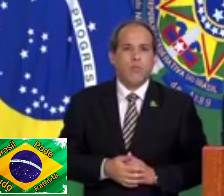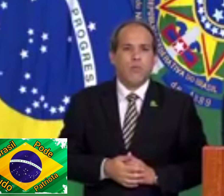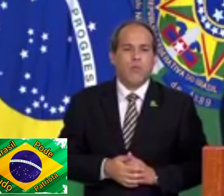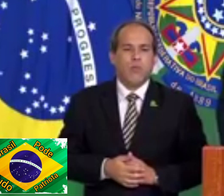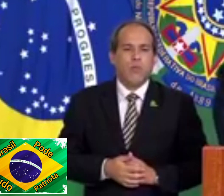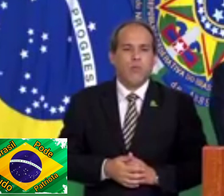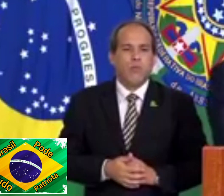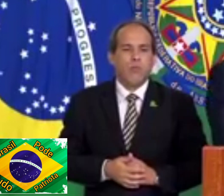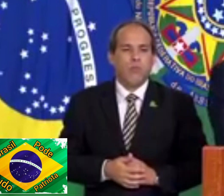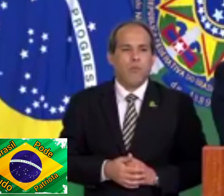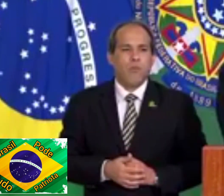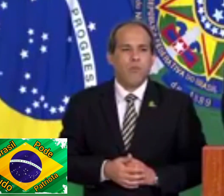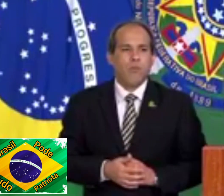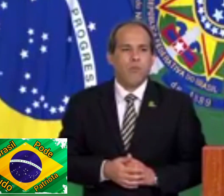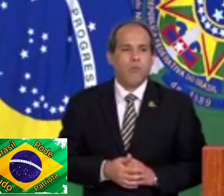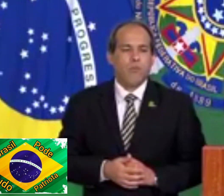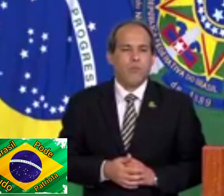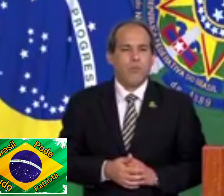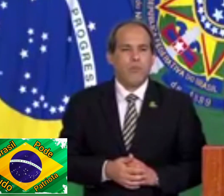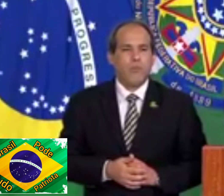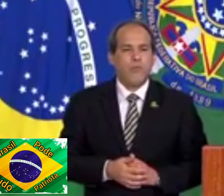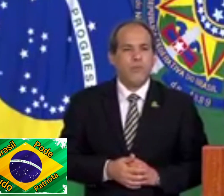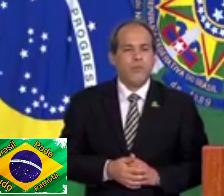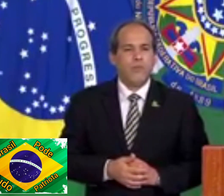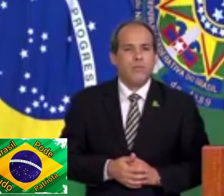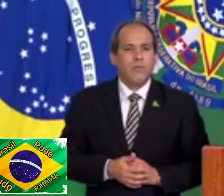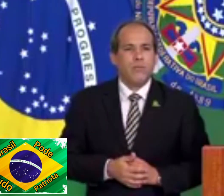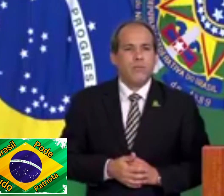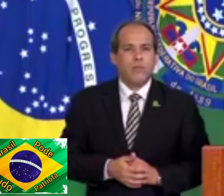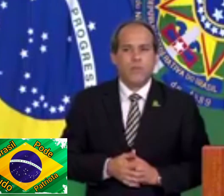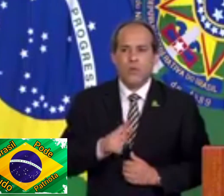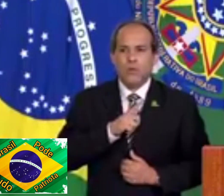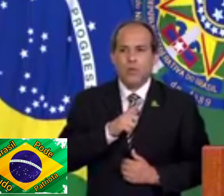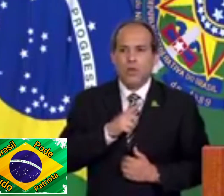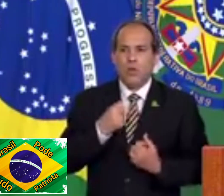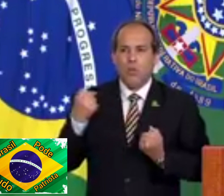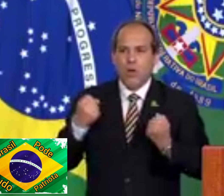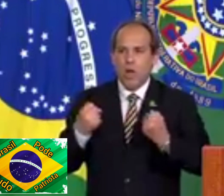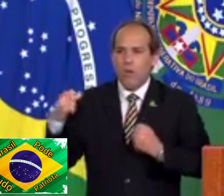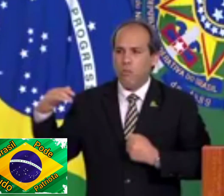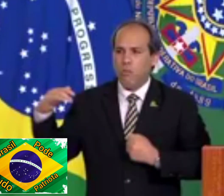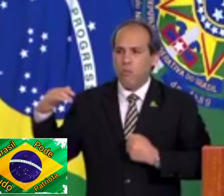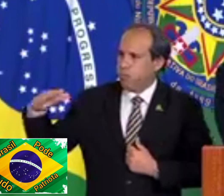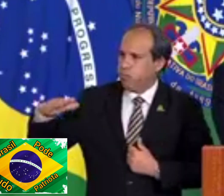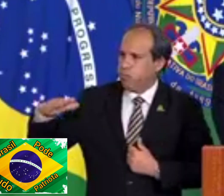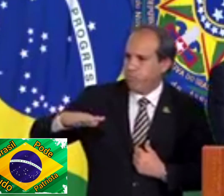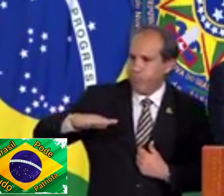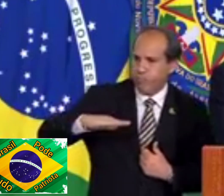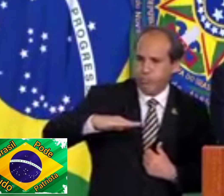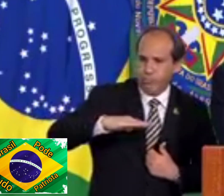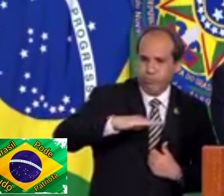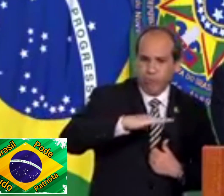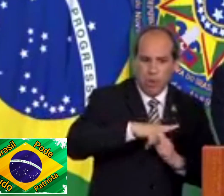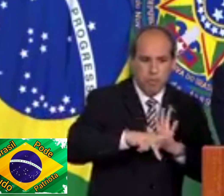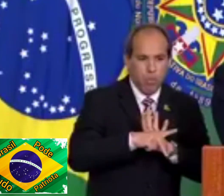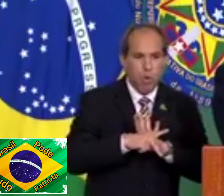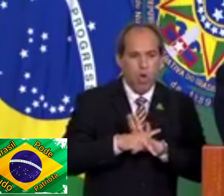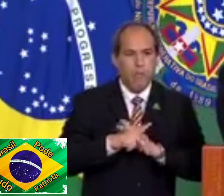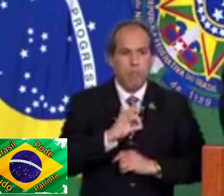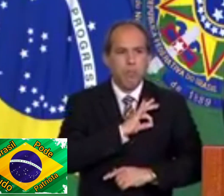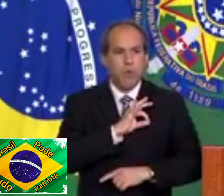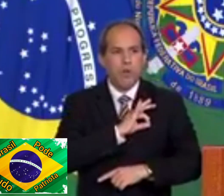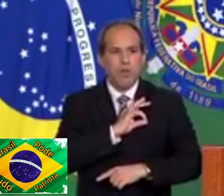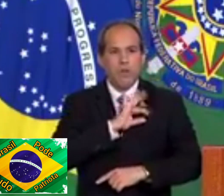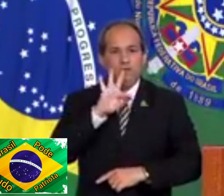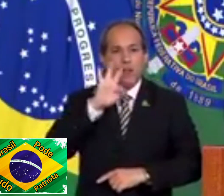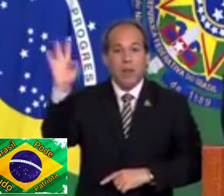Saí de um carro que era escoltado pela Polícia Federal. E eu tinha o maior